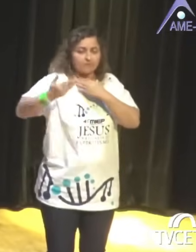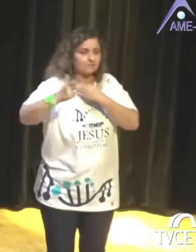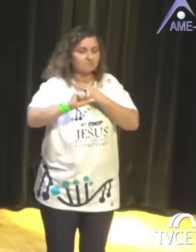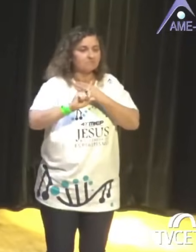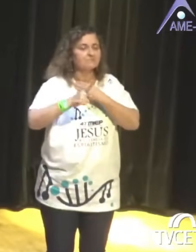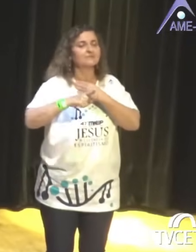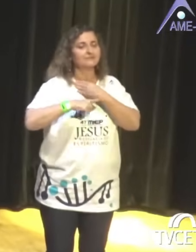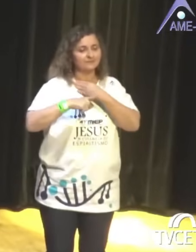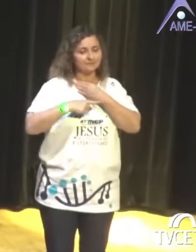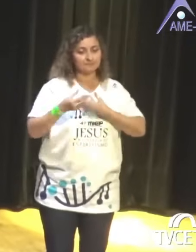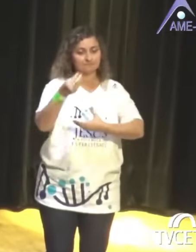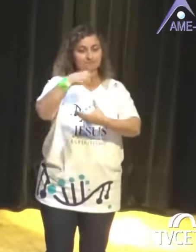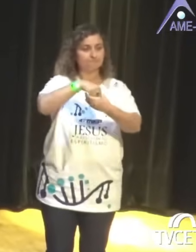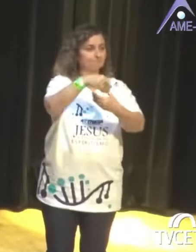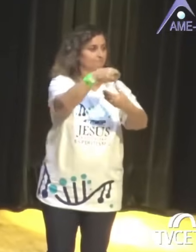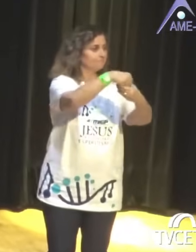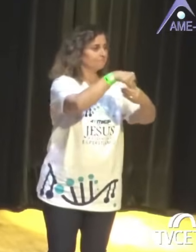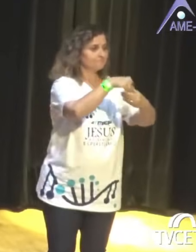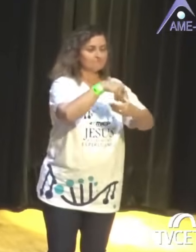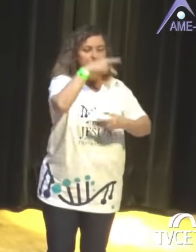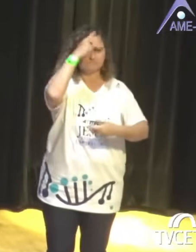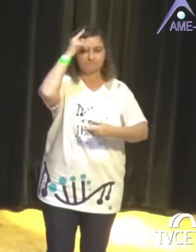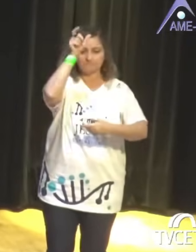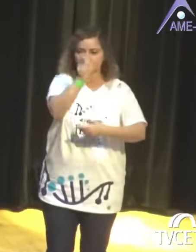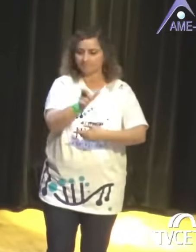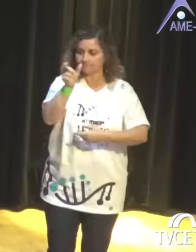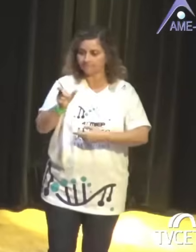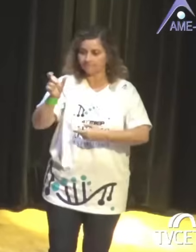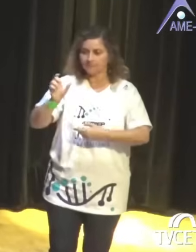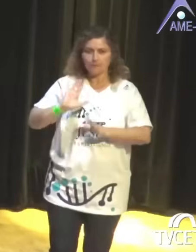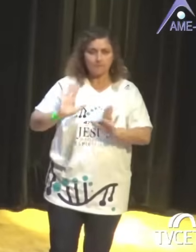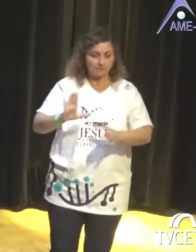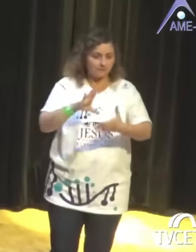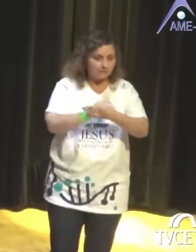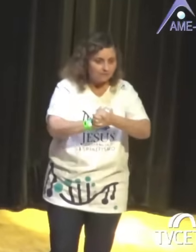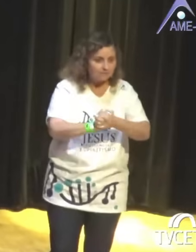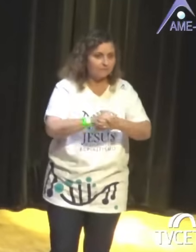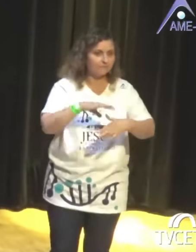vida que extrapolam a vida